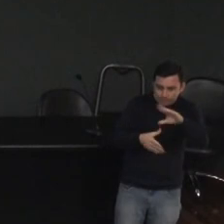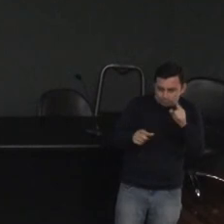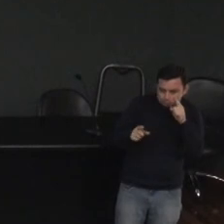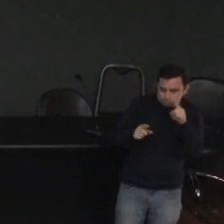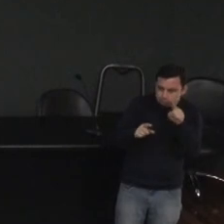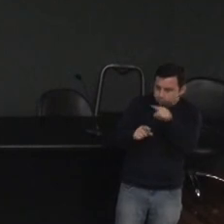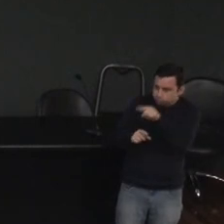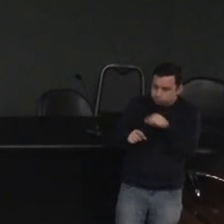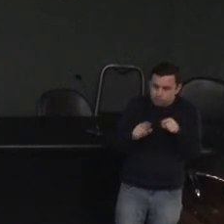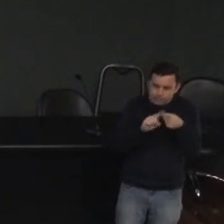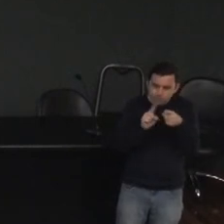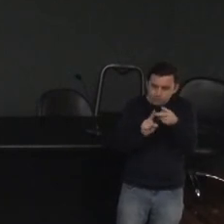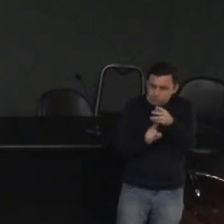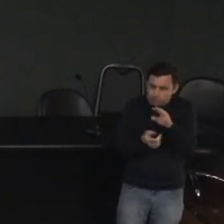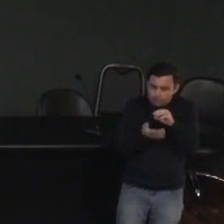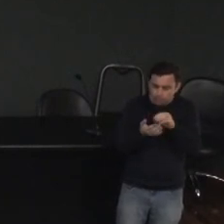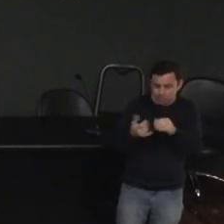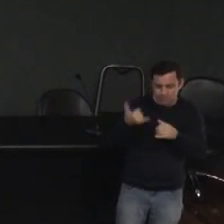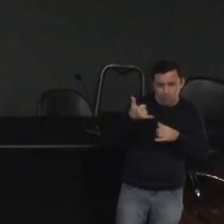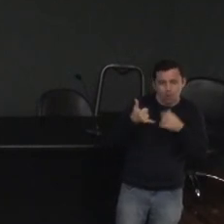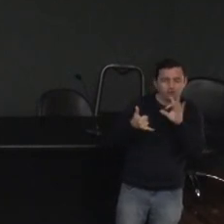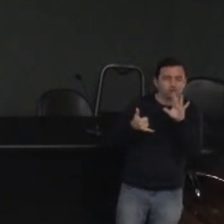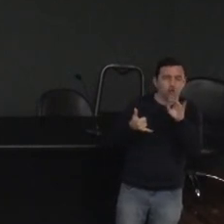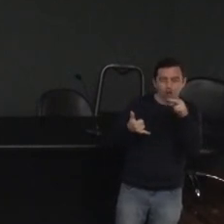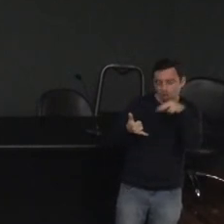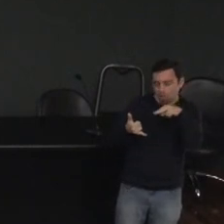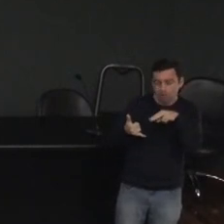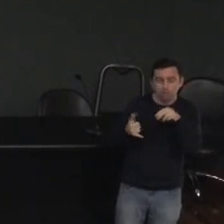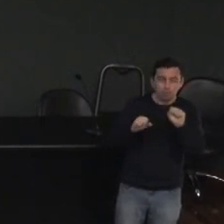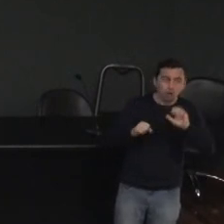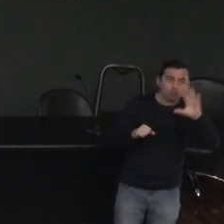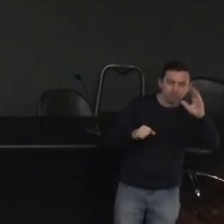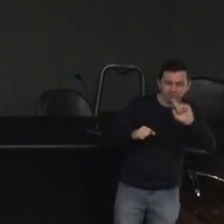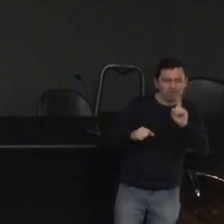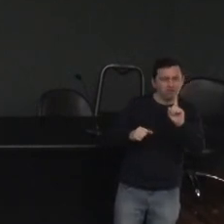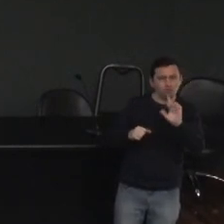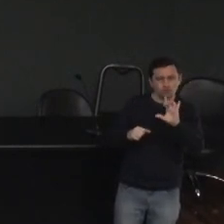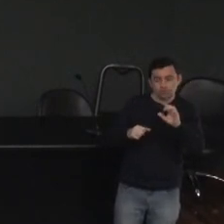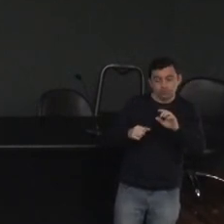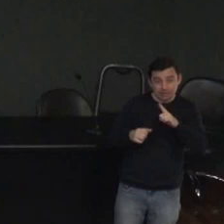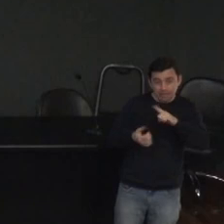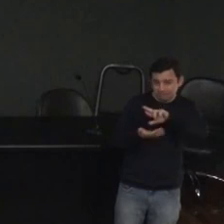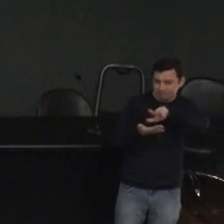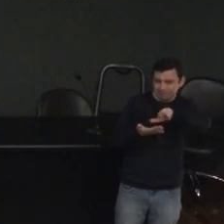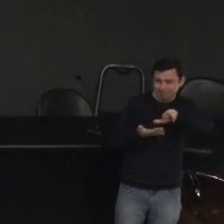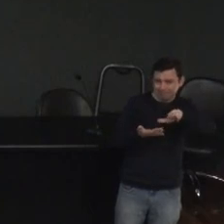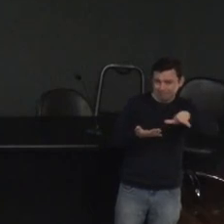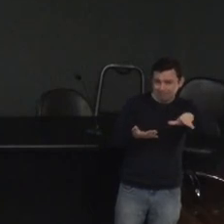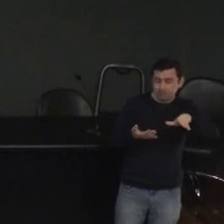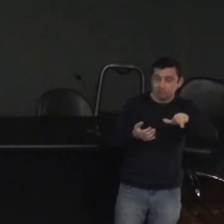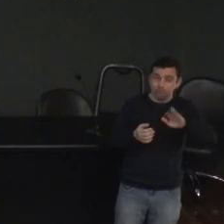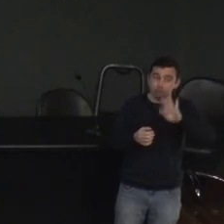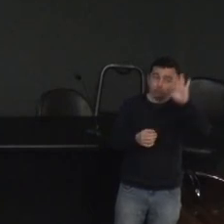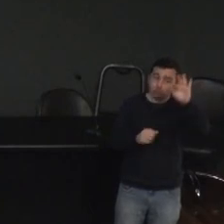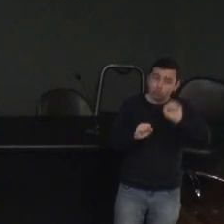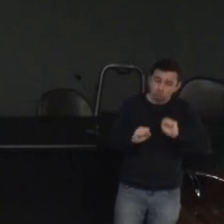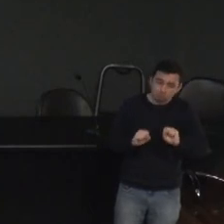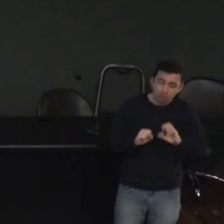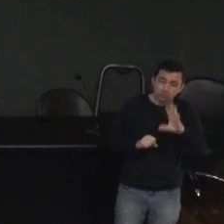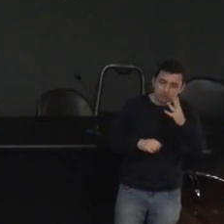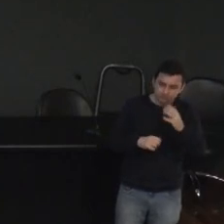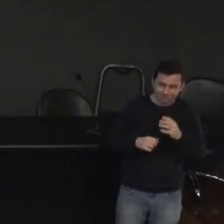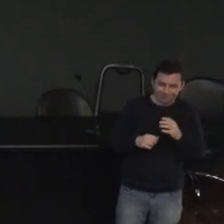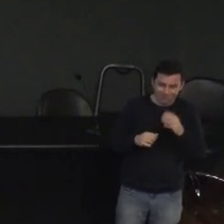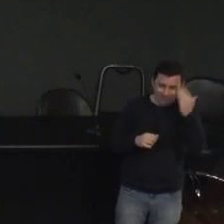todos os eventos não só o celular que podem causar consequência em razão de um possível acidente concordam